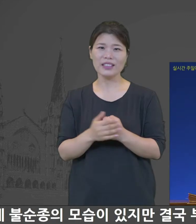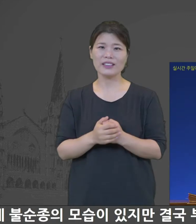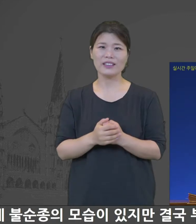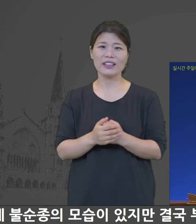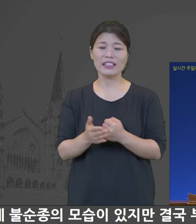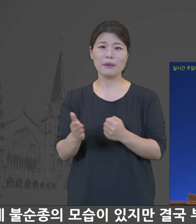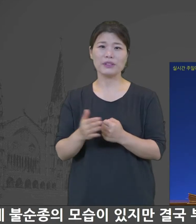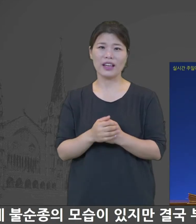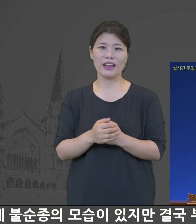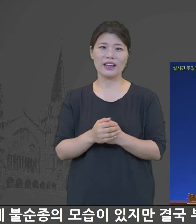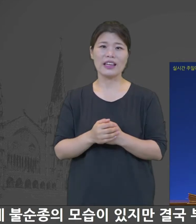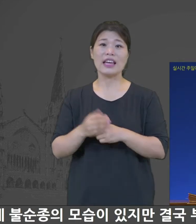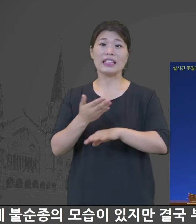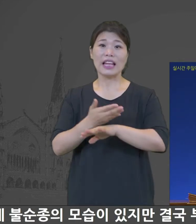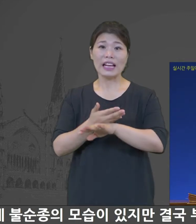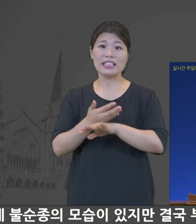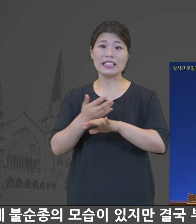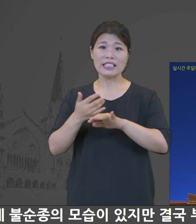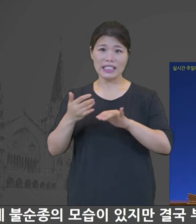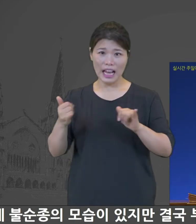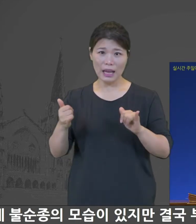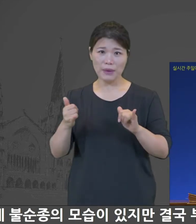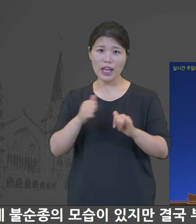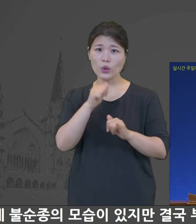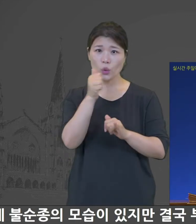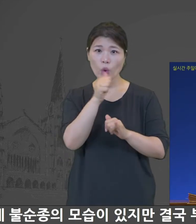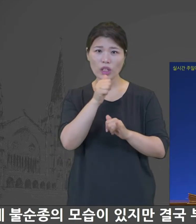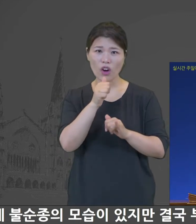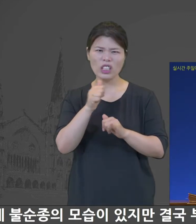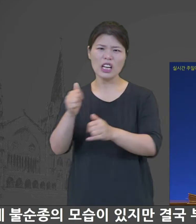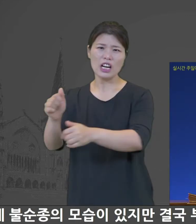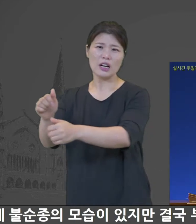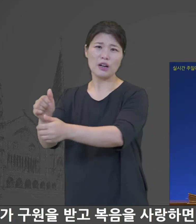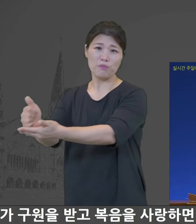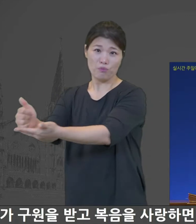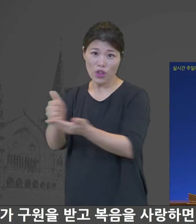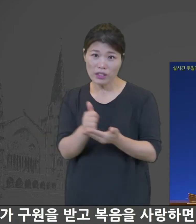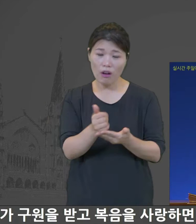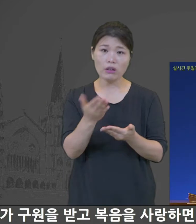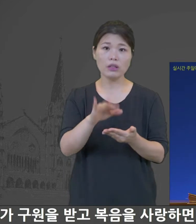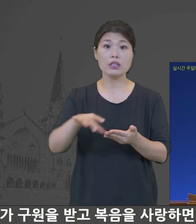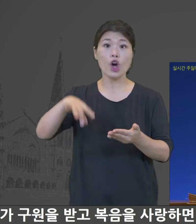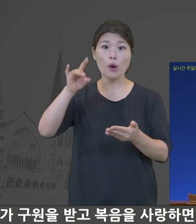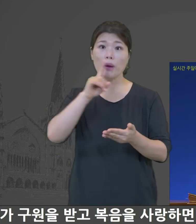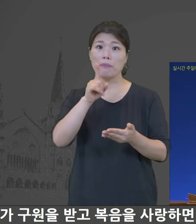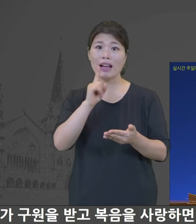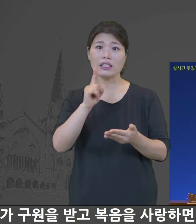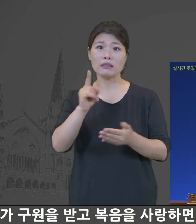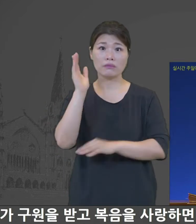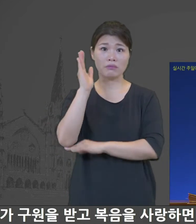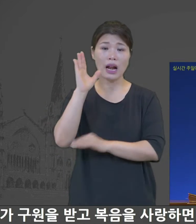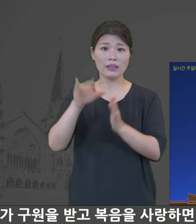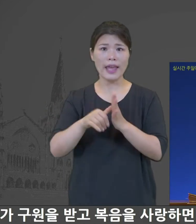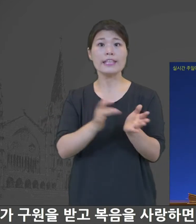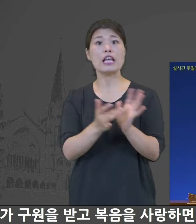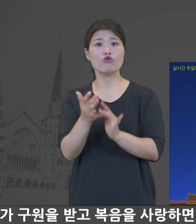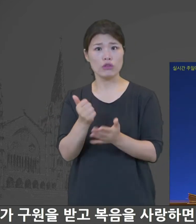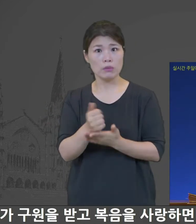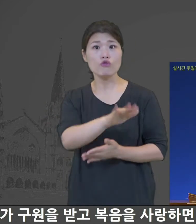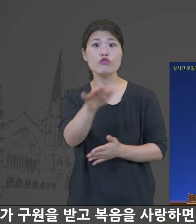믿고 그 다른 분의 통역자로 세웠는데, 첫 말씀을 시작하는데 예수님이 우리를 위하여